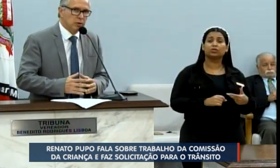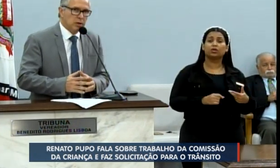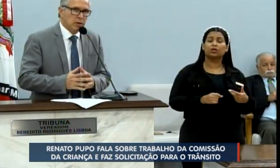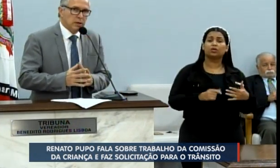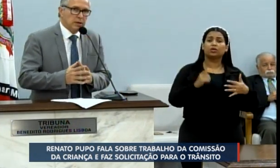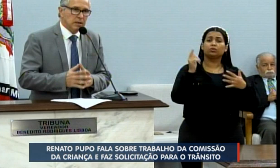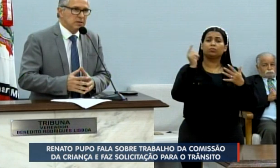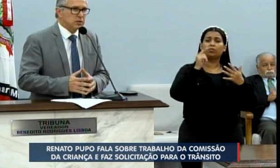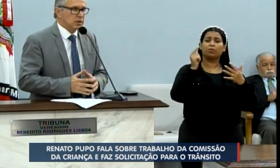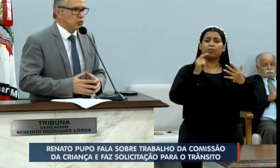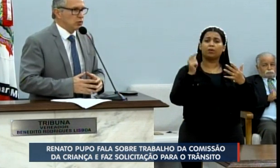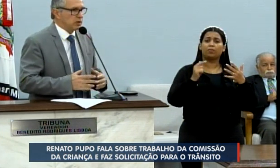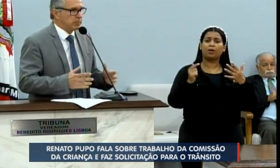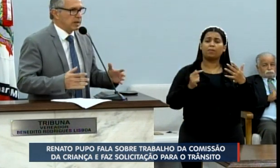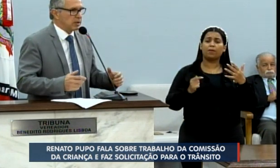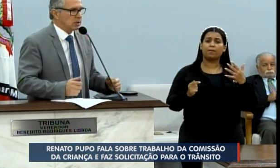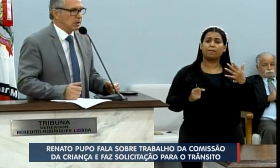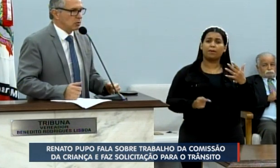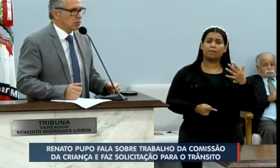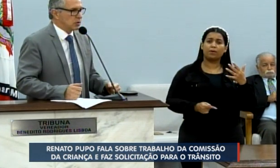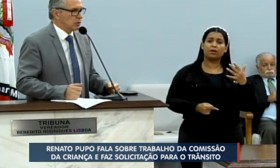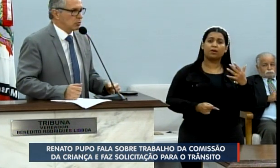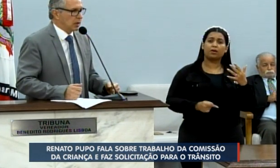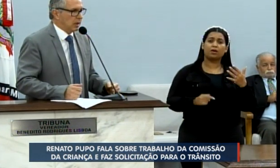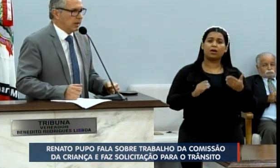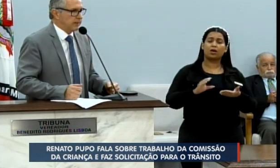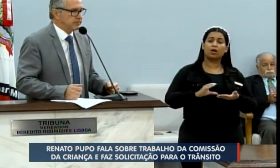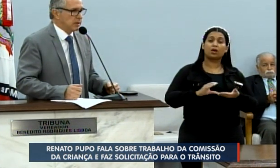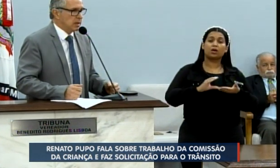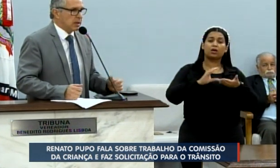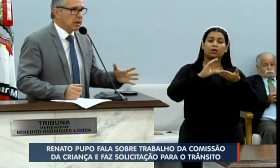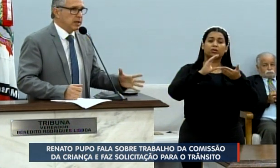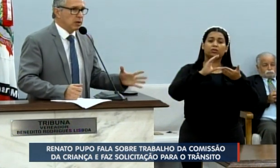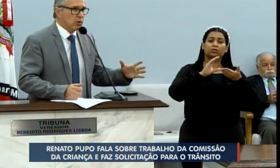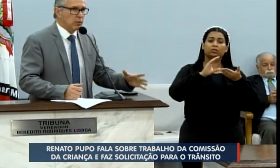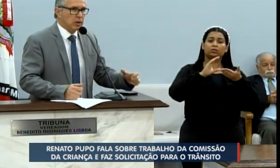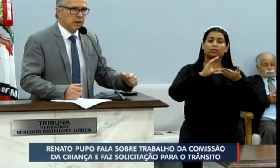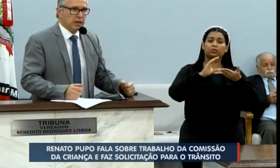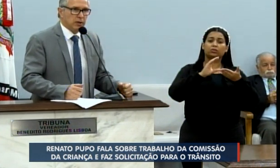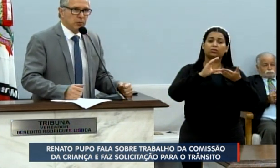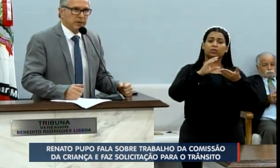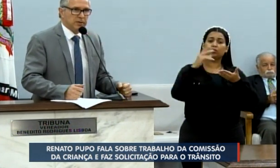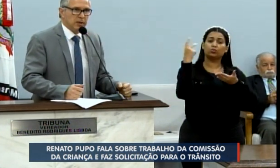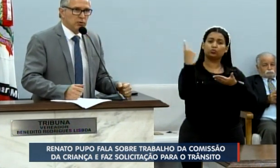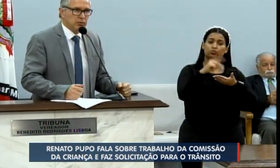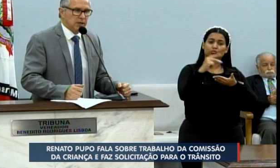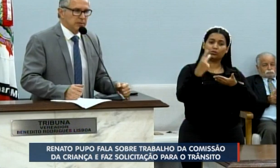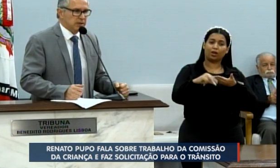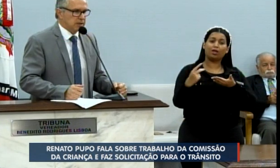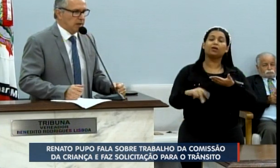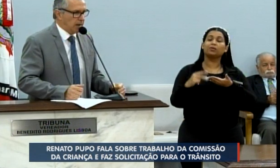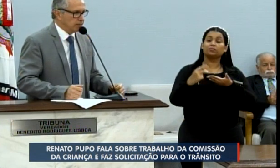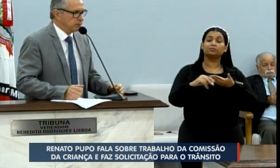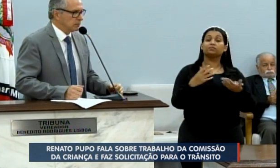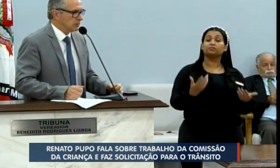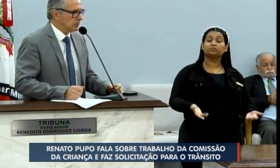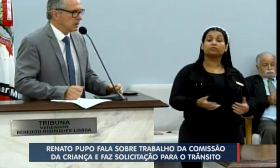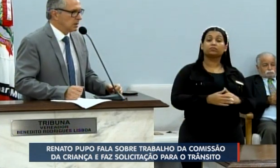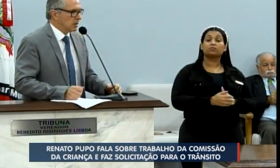indeferimentos das inscrições para candidatos ao Conselho Tutelar, queria convocar aqui o presidente do